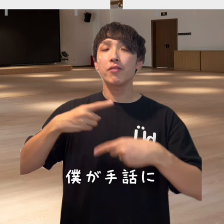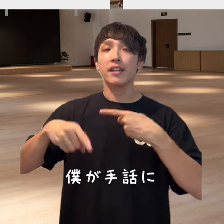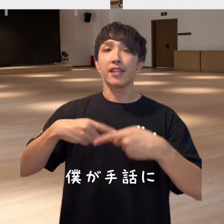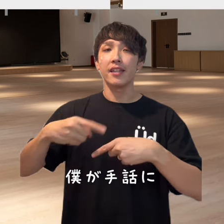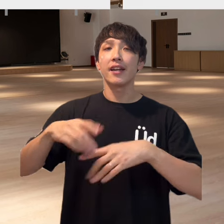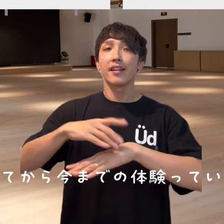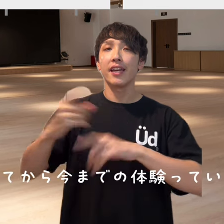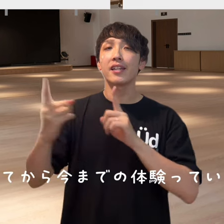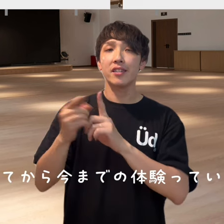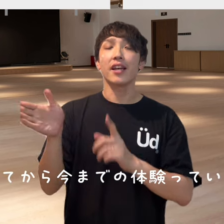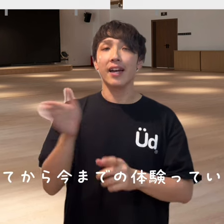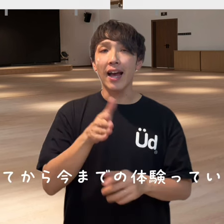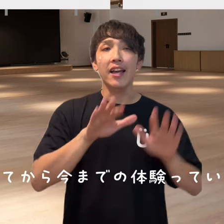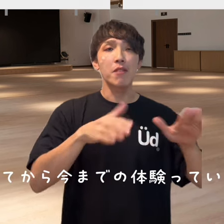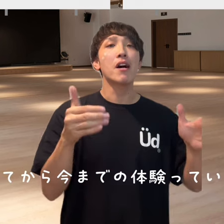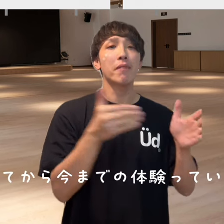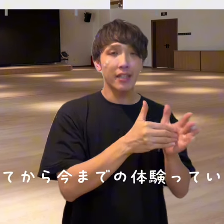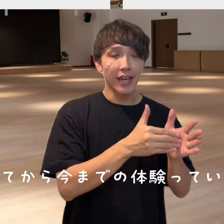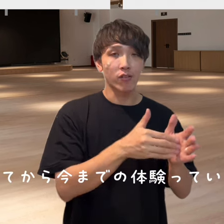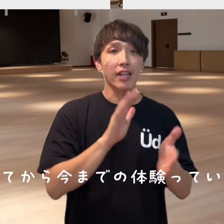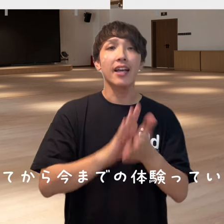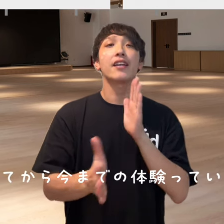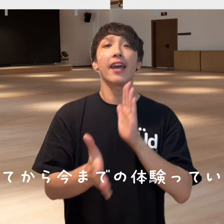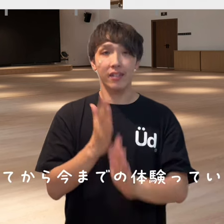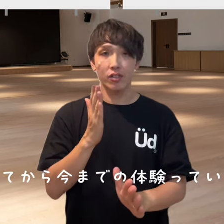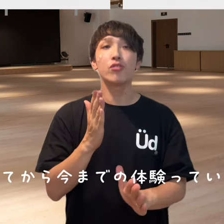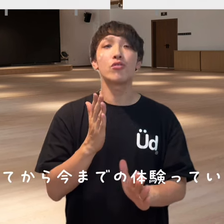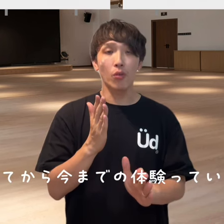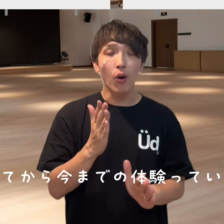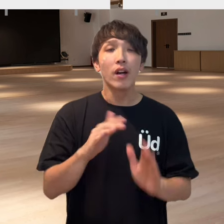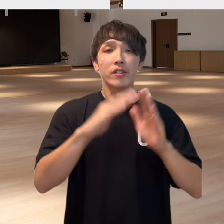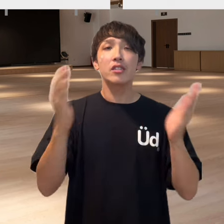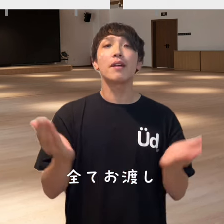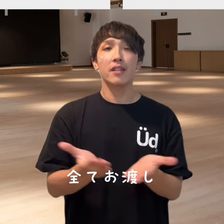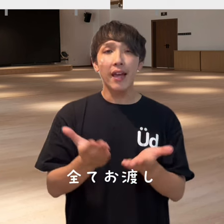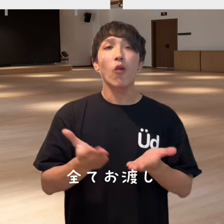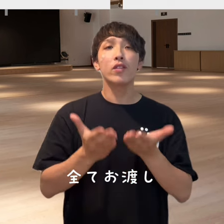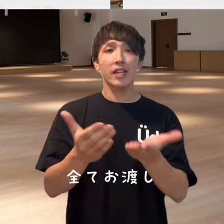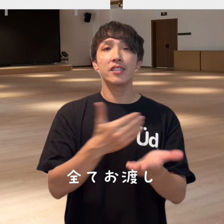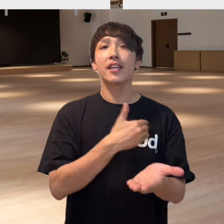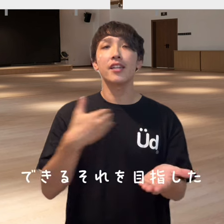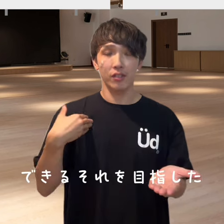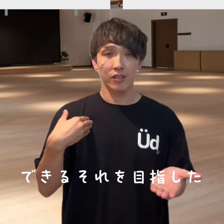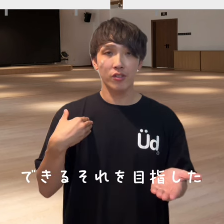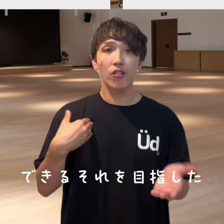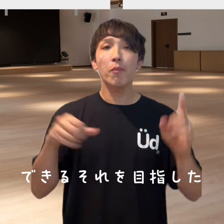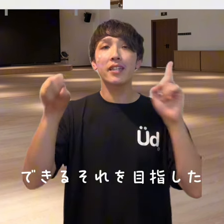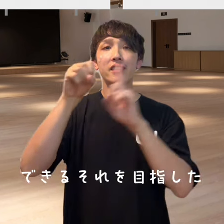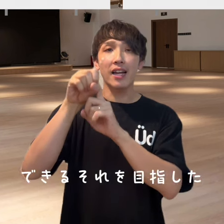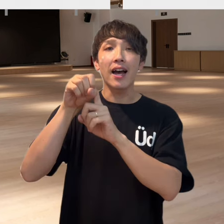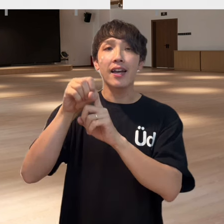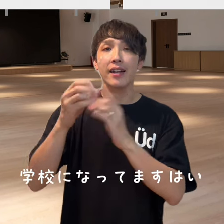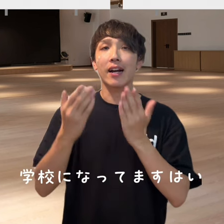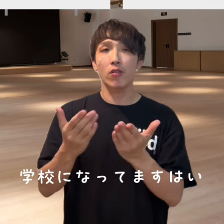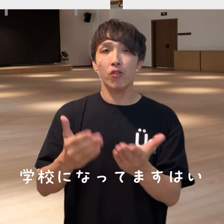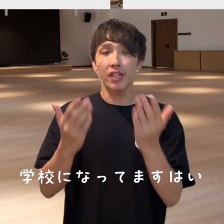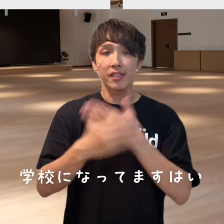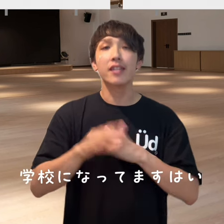に出会ってから今までの体験っていうのをすべてお渡しできる、それを目指した学校になって